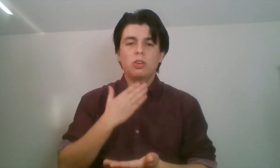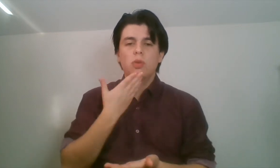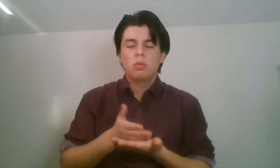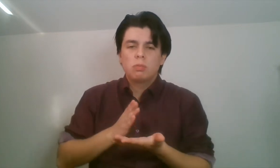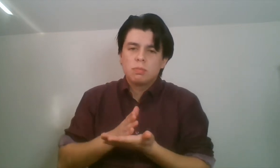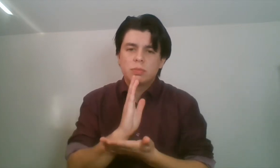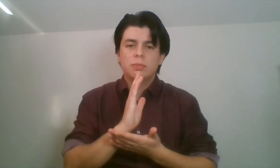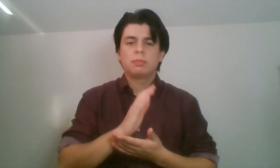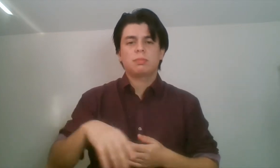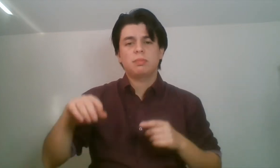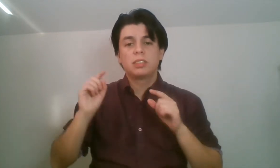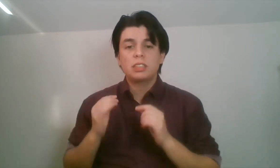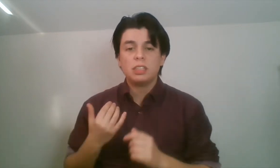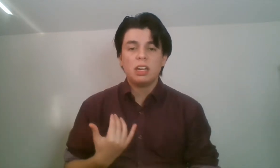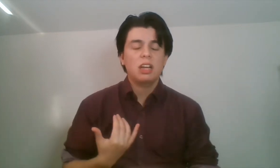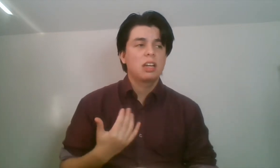XX, uh-huh.